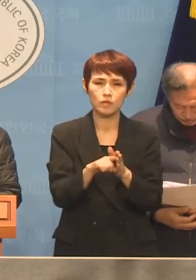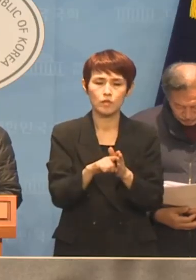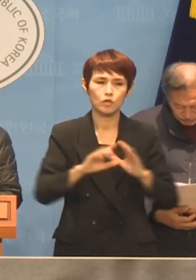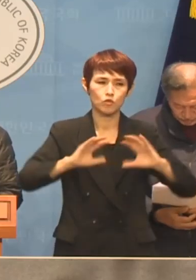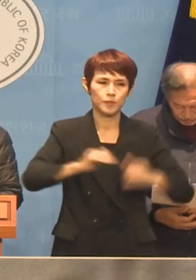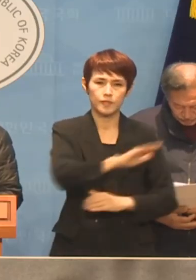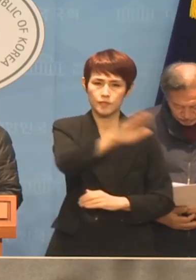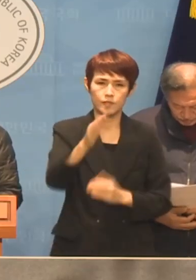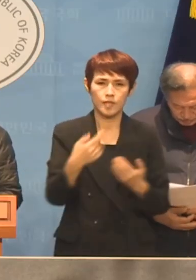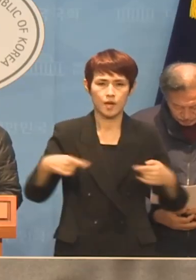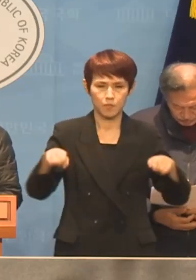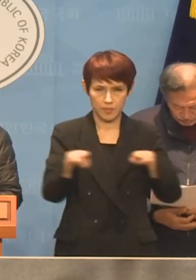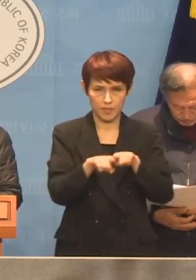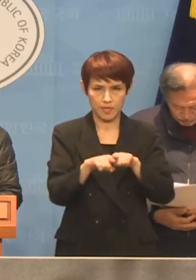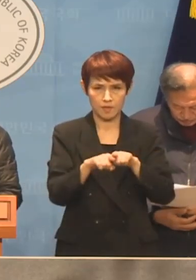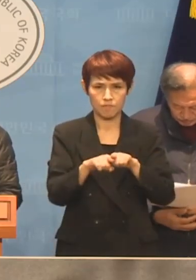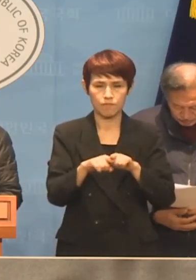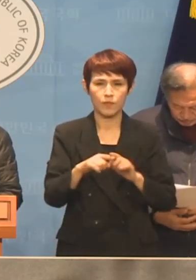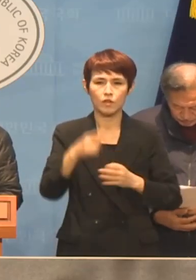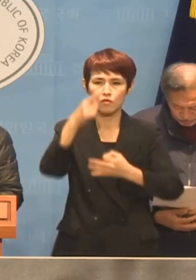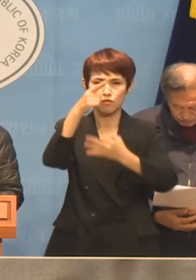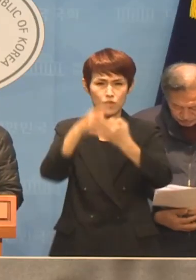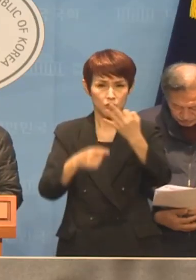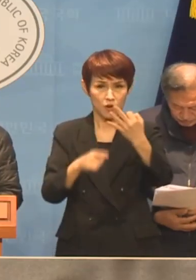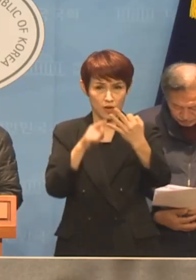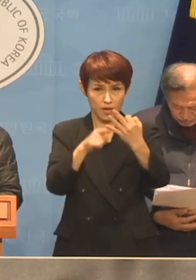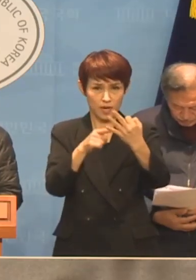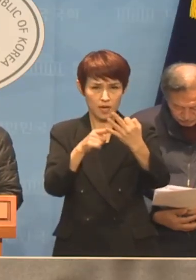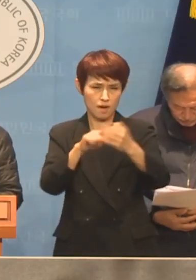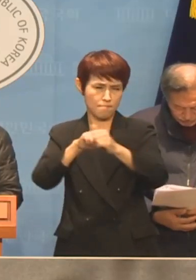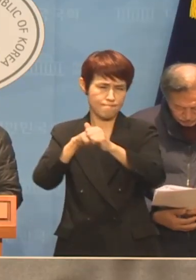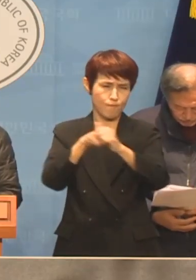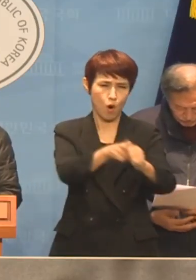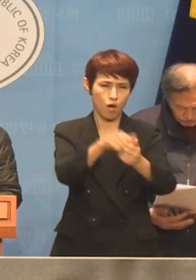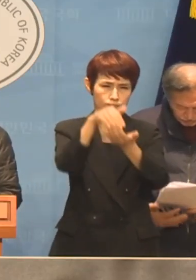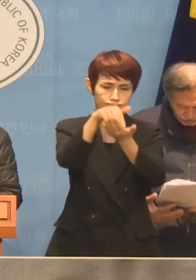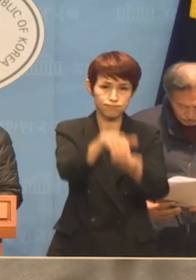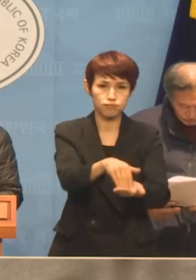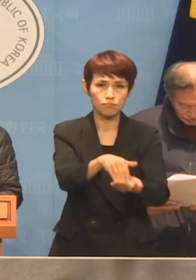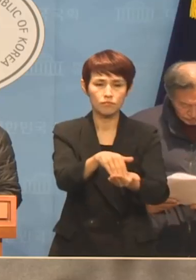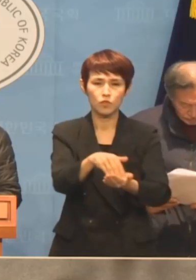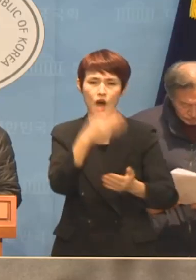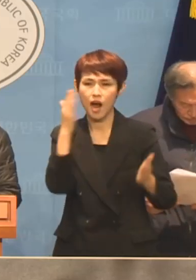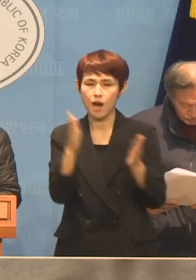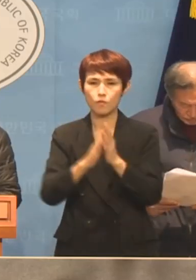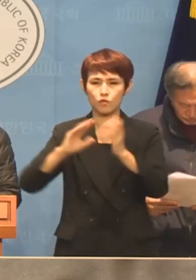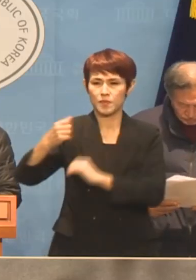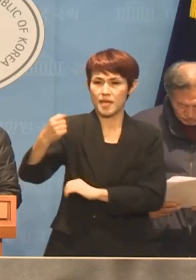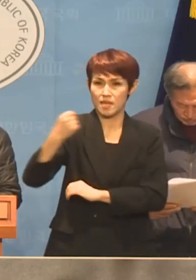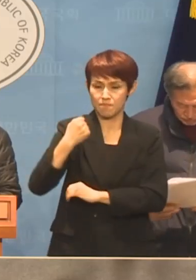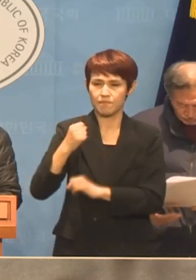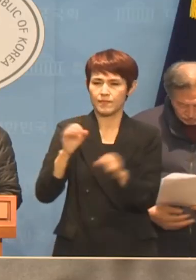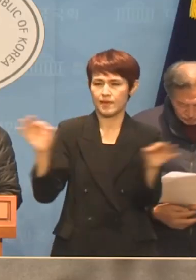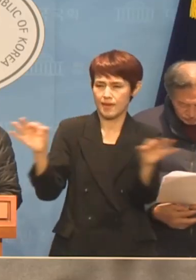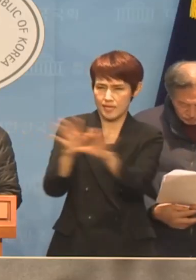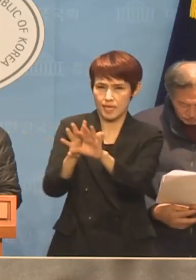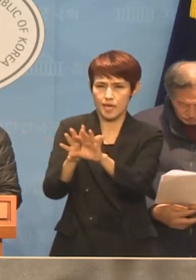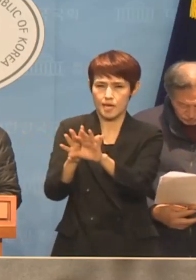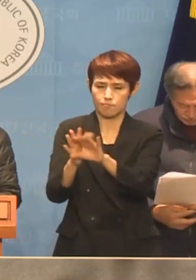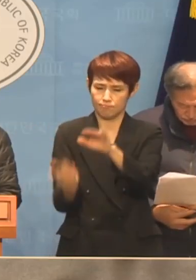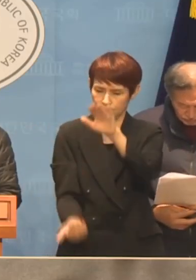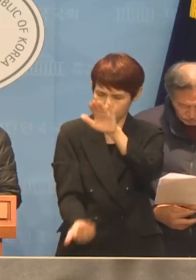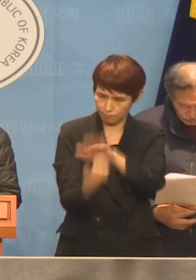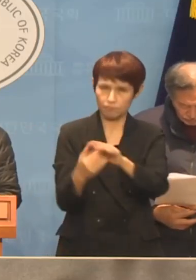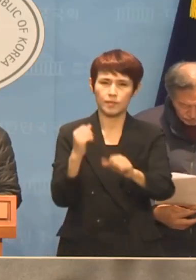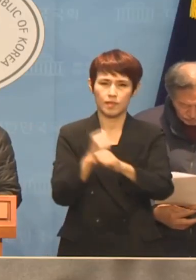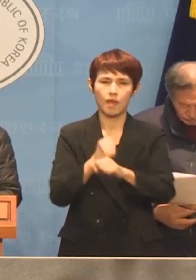민주시민들과 함께 내란 우두머리 윤석열의 엄중한 처벌과 내란 공범 국민의힘의 해체를 반드시 이루어낼